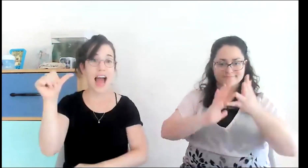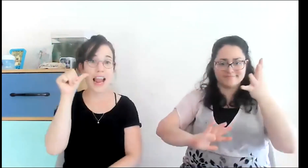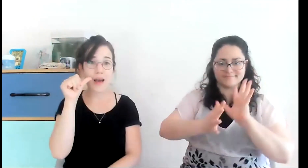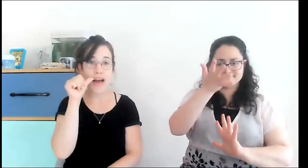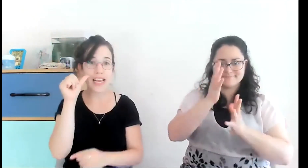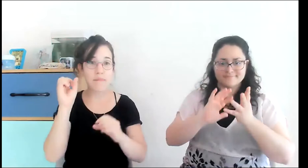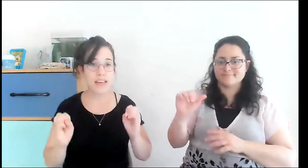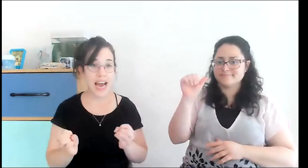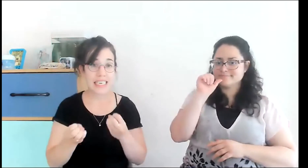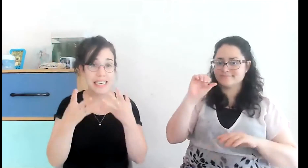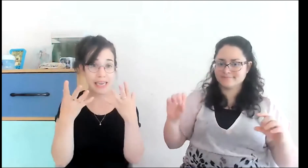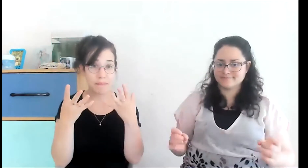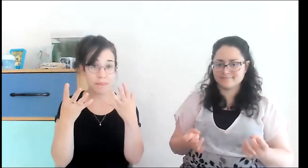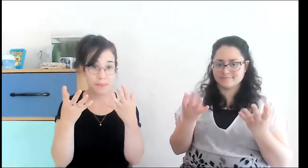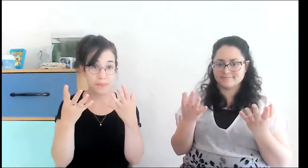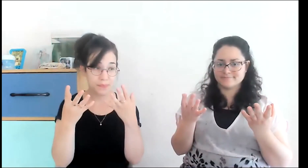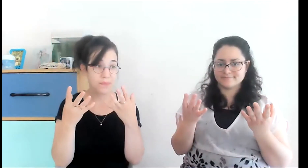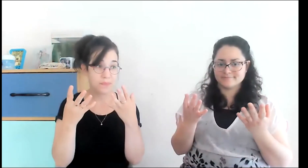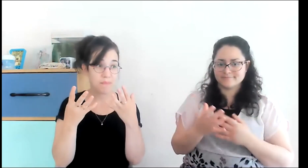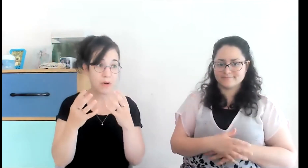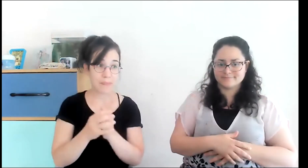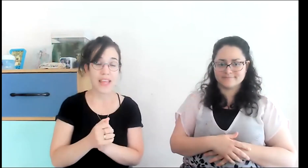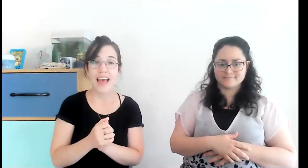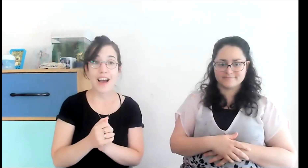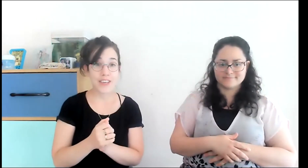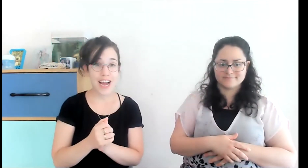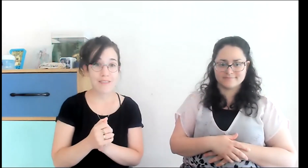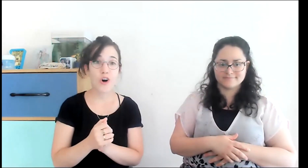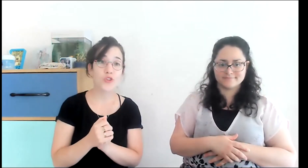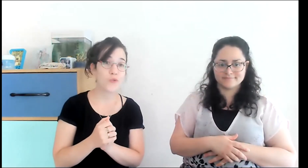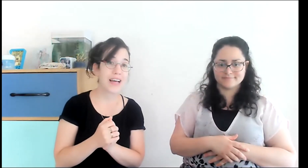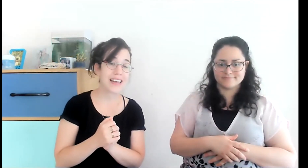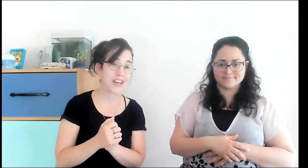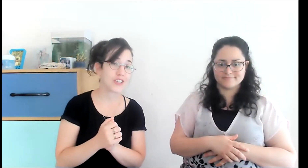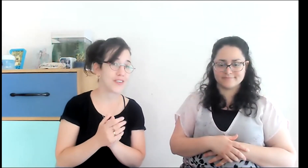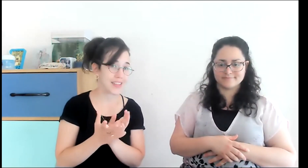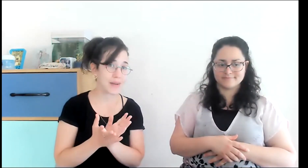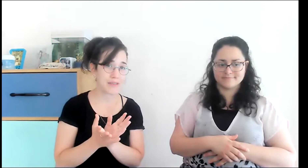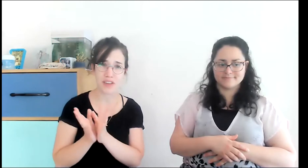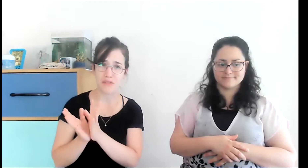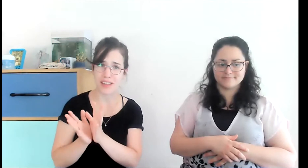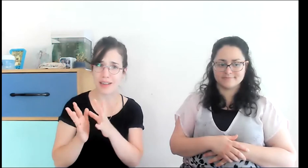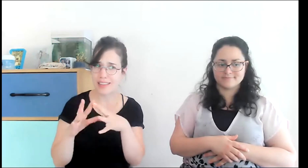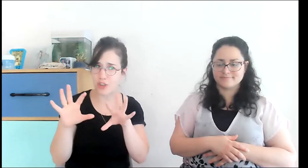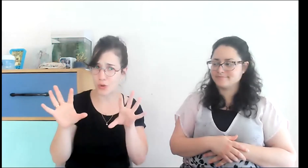על המים הזקים. מעולה. עכשיו, עוד דוגמה לכך ששפת סימנים ועברית הן קצת